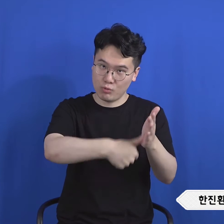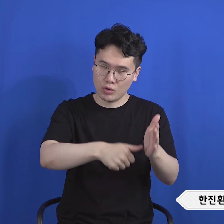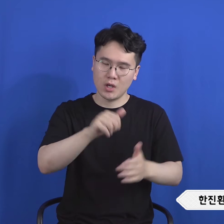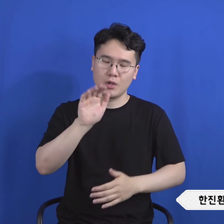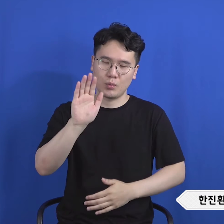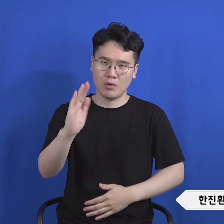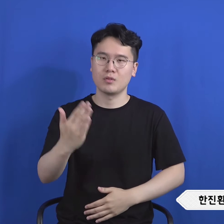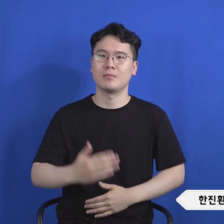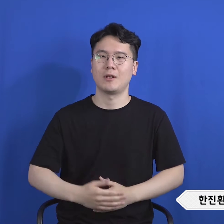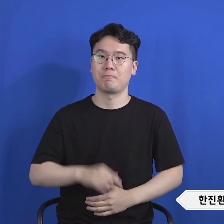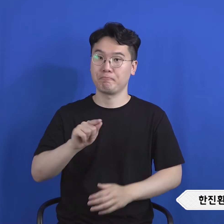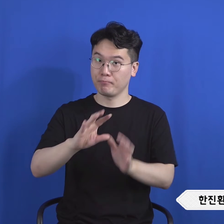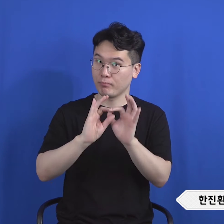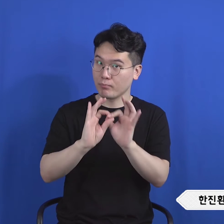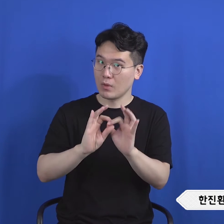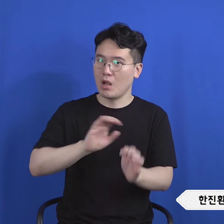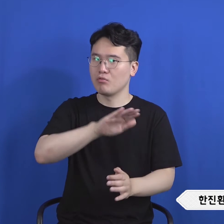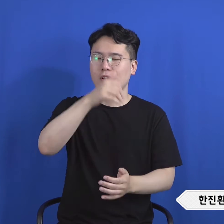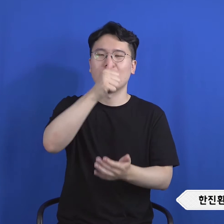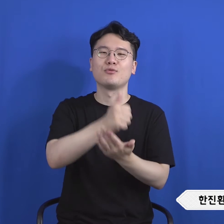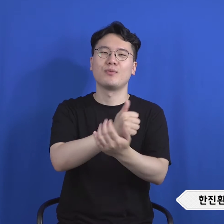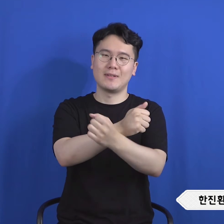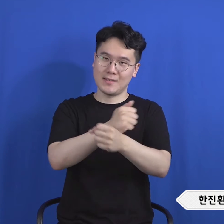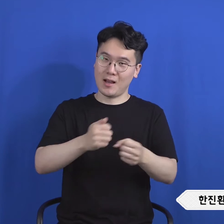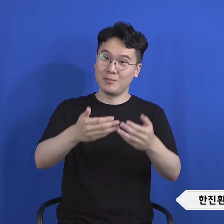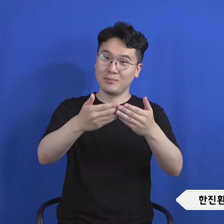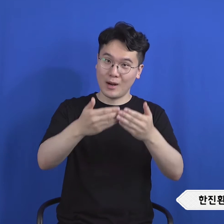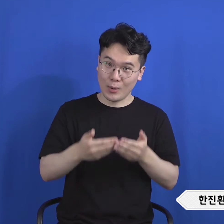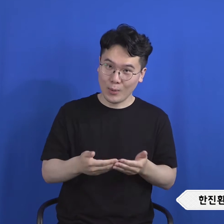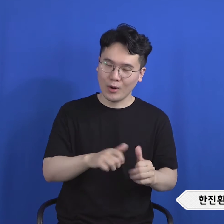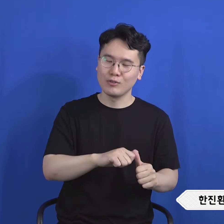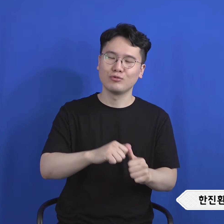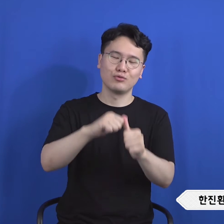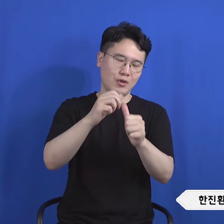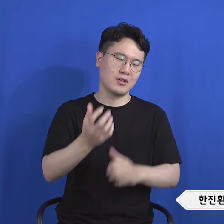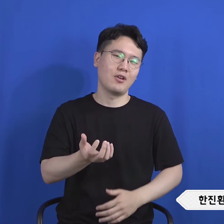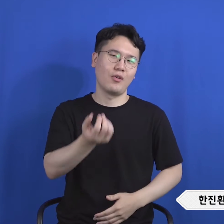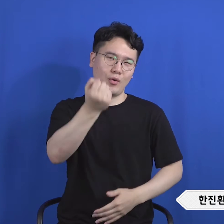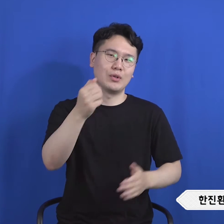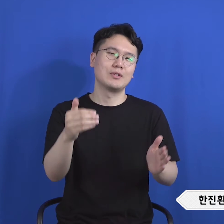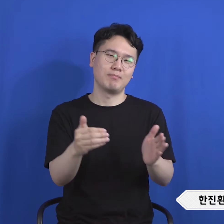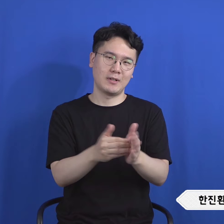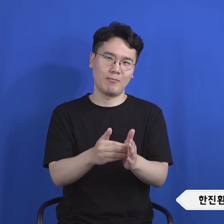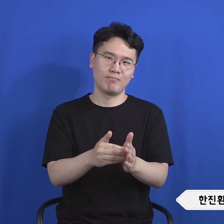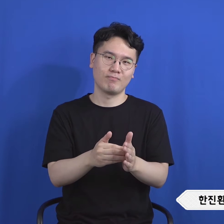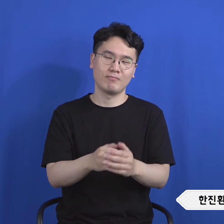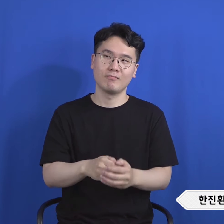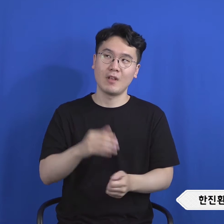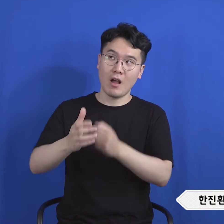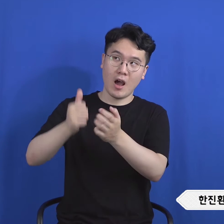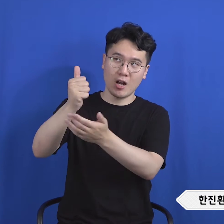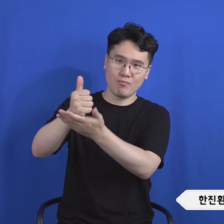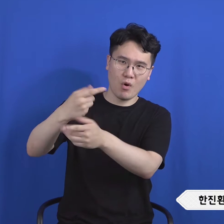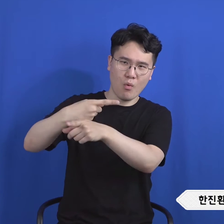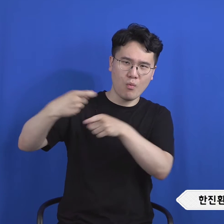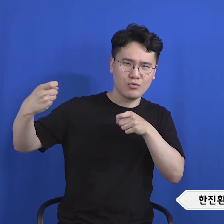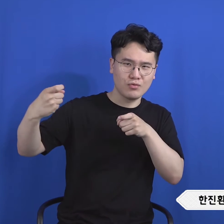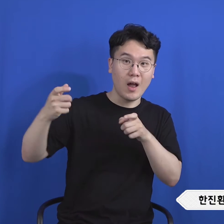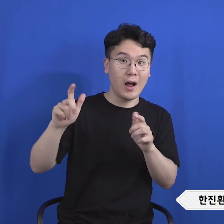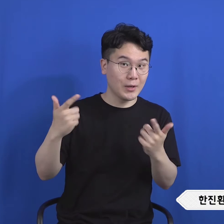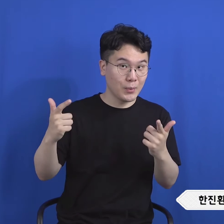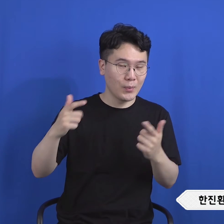우리가 죄사함 받고 구원을 받은 것이지요. 하나님과 더 이상 원수가 아니라 하나님과 화목한 자가